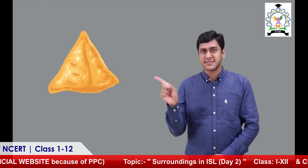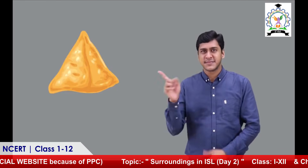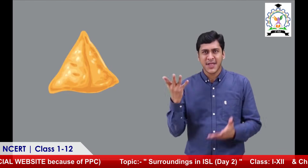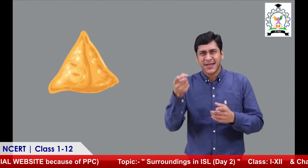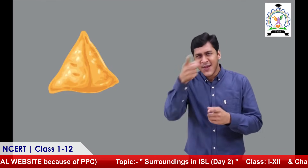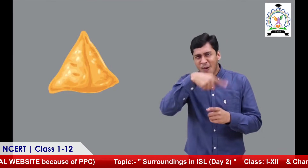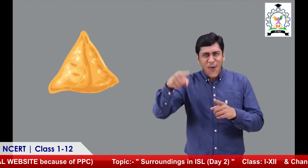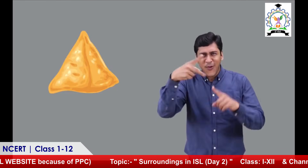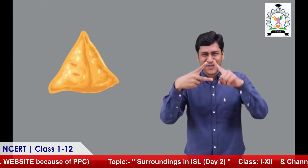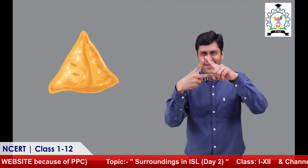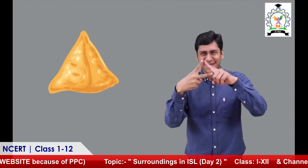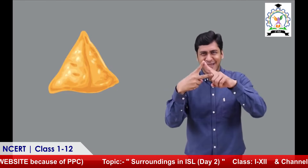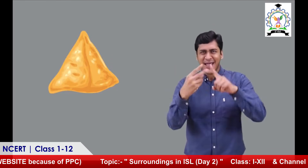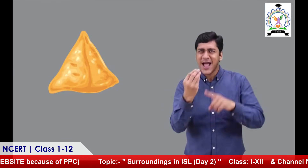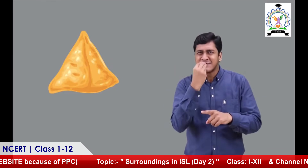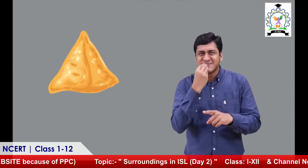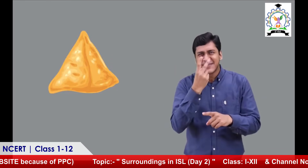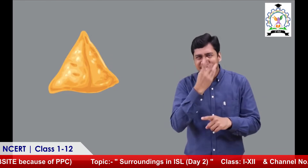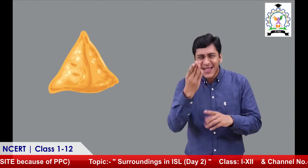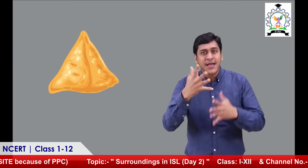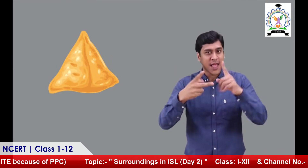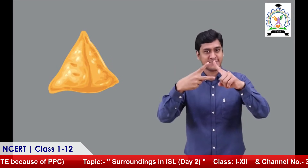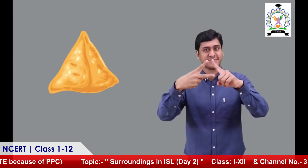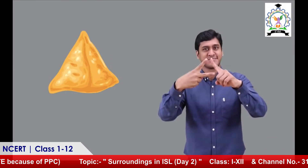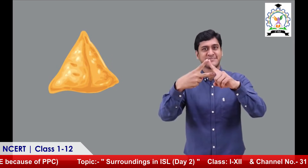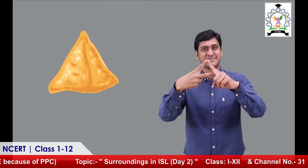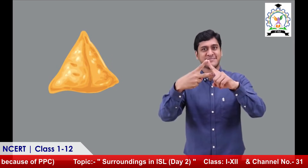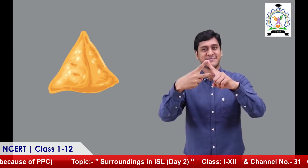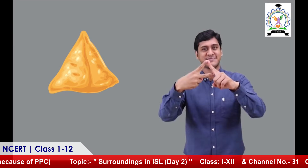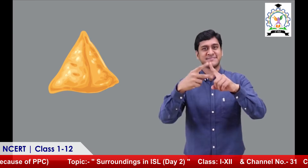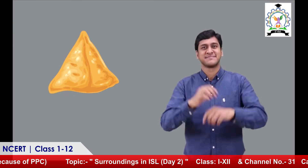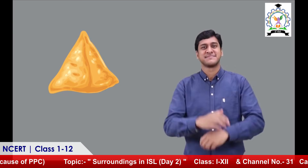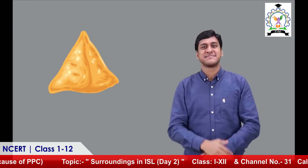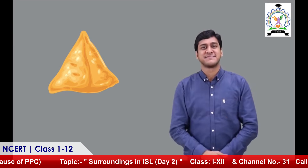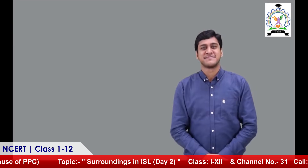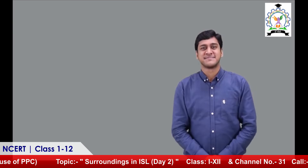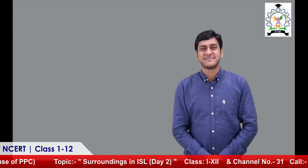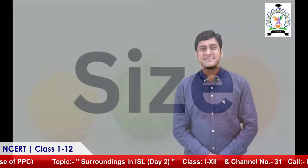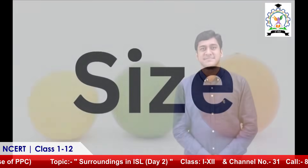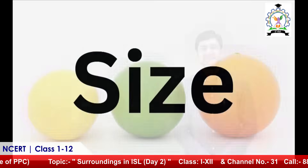इसका संकेत क्या है? यह आप सबने देखा होगा और खाया होगा, समोसा। यह त्रिकोण है।